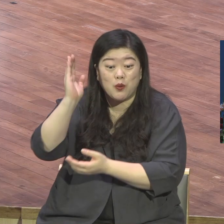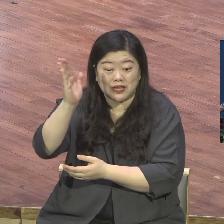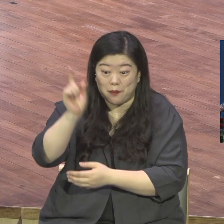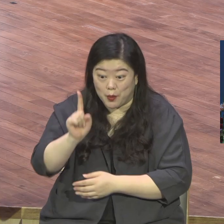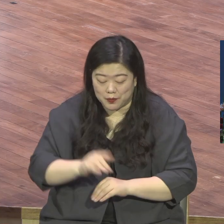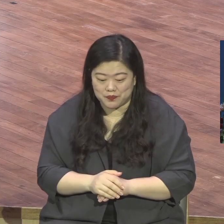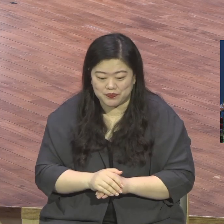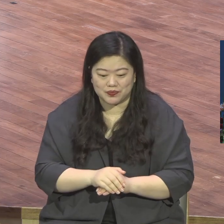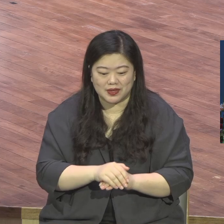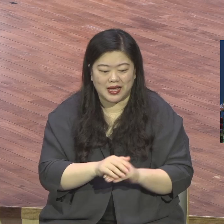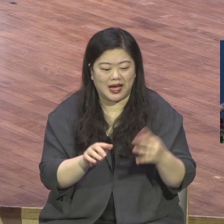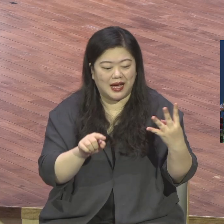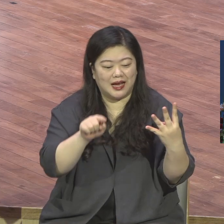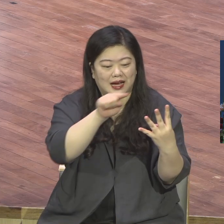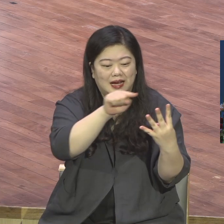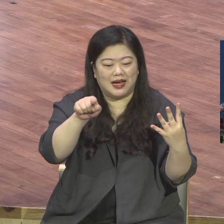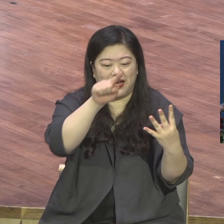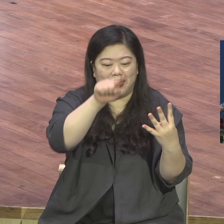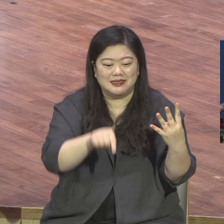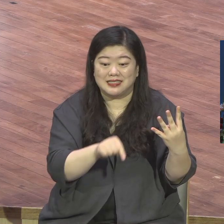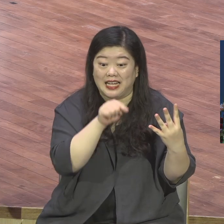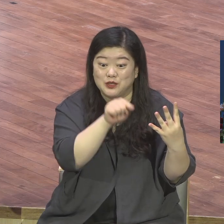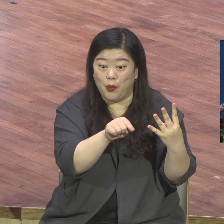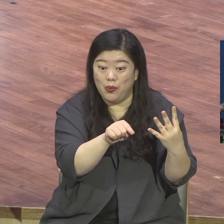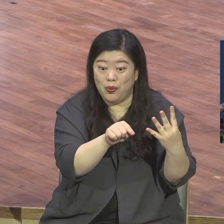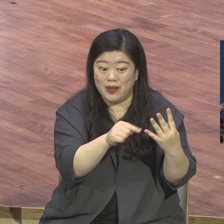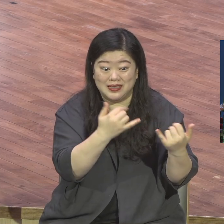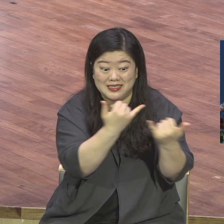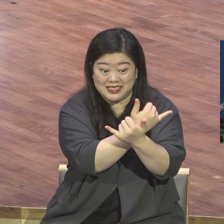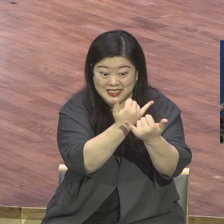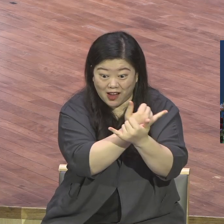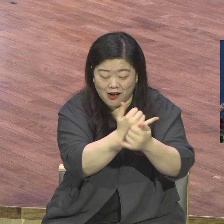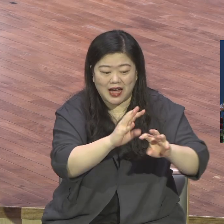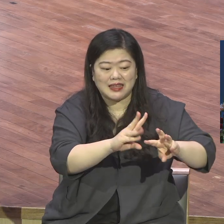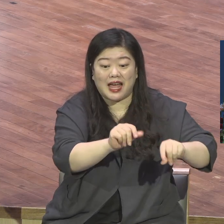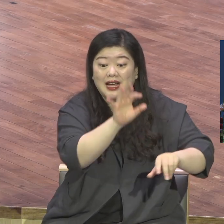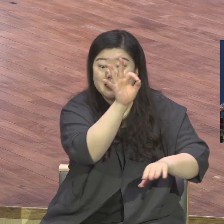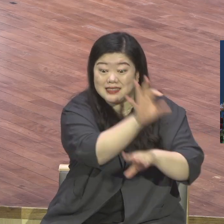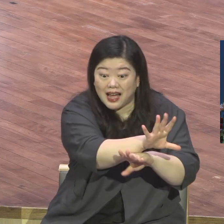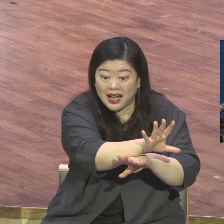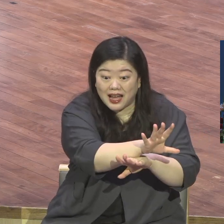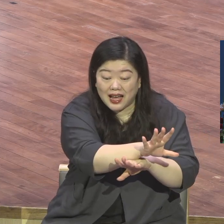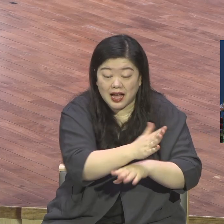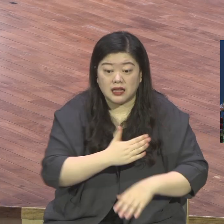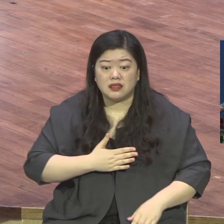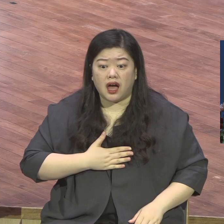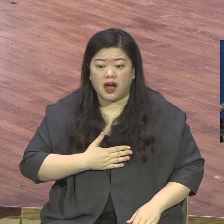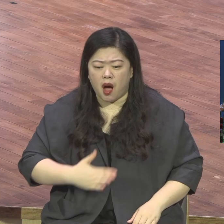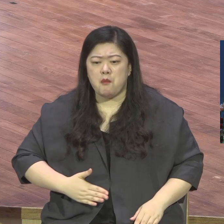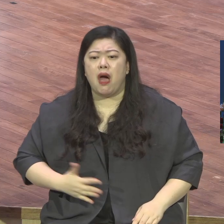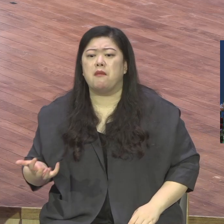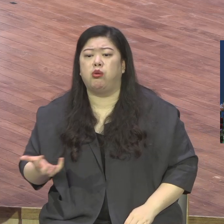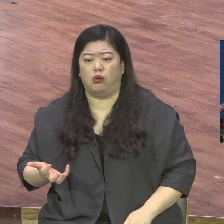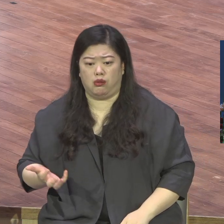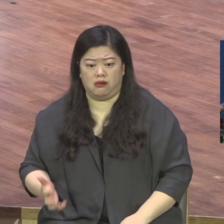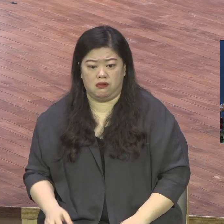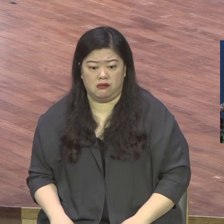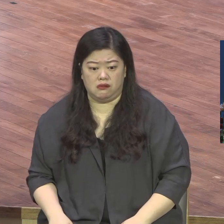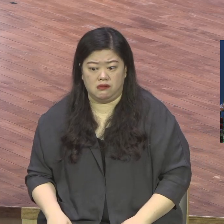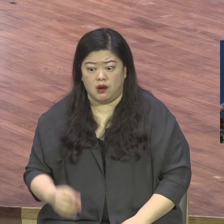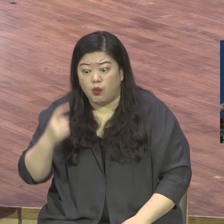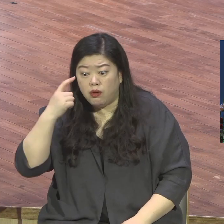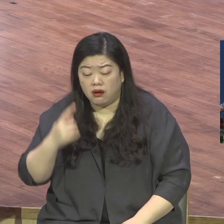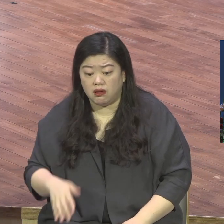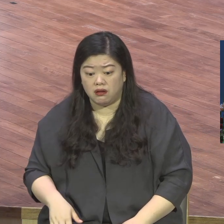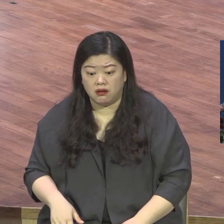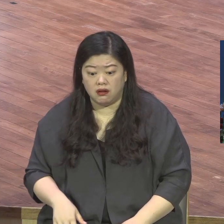줘야 되는데 우리 민족이 그래요. 그래서 장세 3장에서 발생한 이 이유 모든 것이 뭐